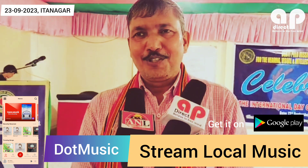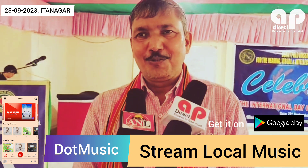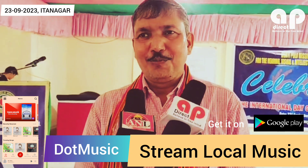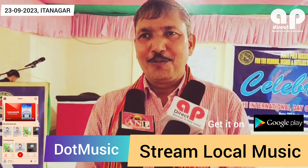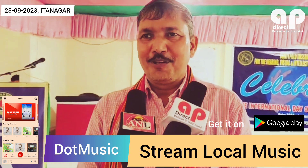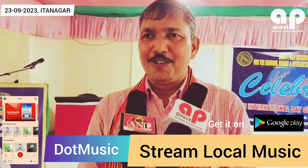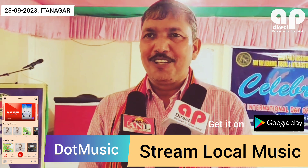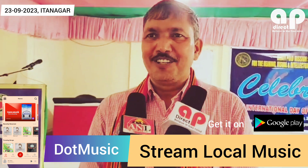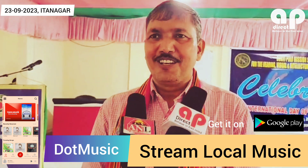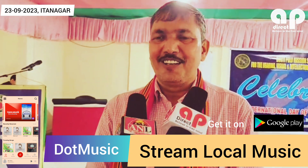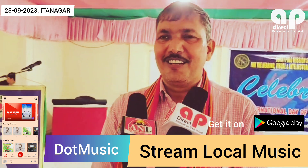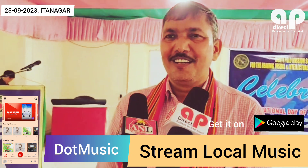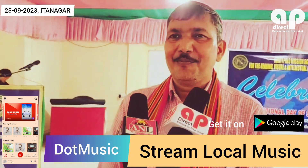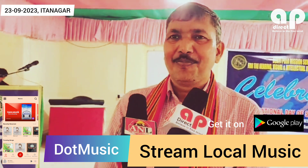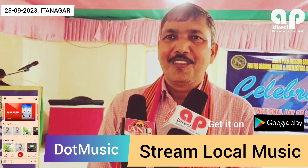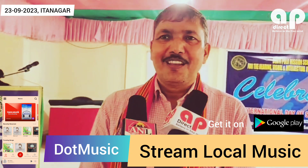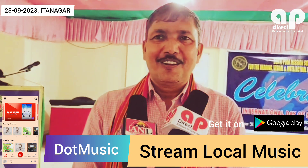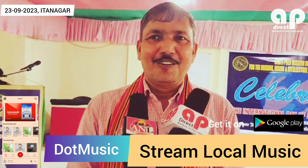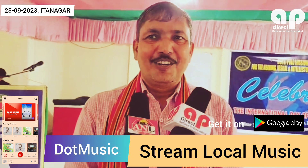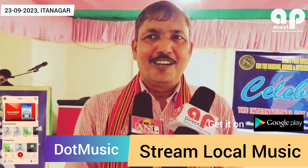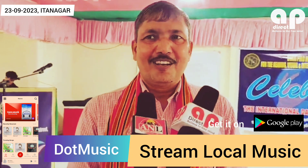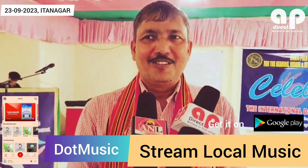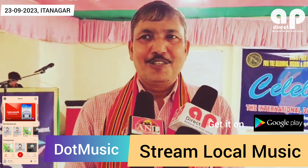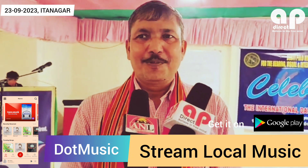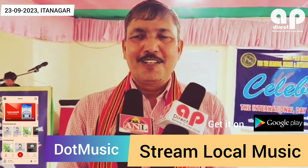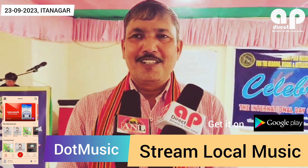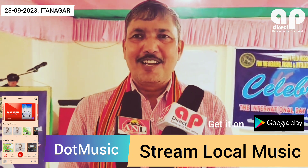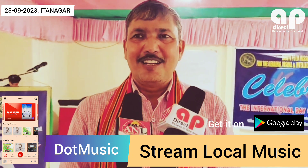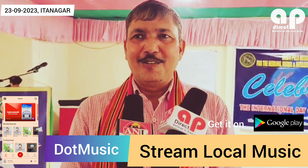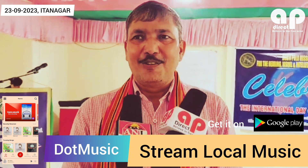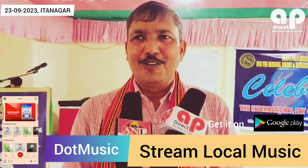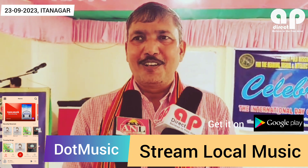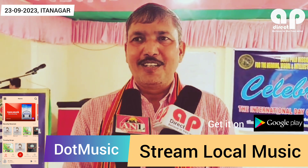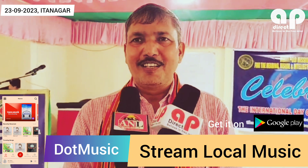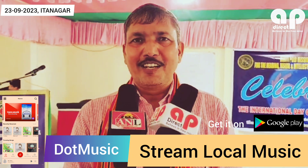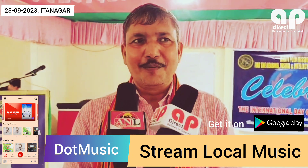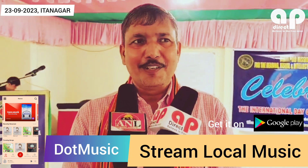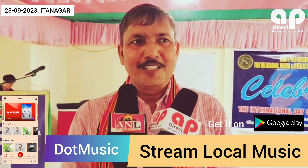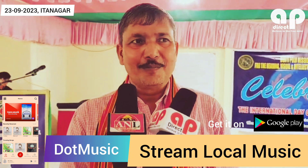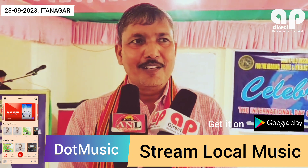स्कूल में हमें आमंत्रित किया गया और यहाँ जो स्पेशल चाइल्ड है उन्होंने कई सारी एक्टिविटीज भी